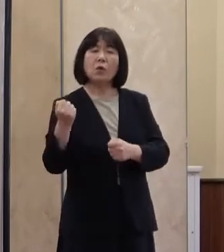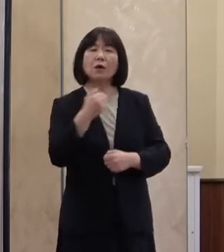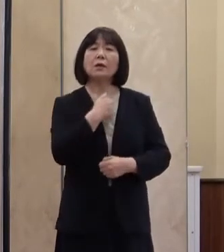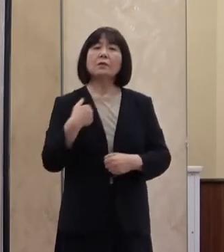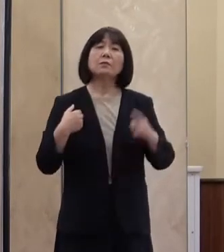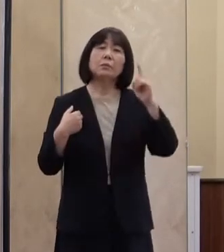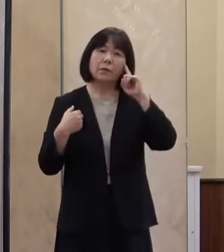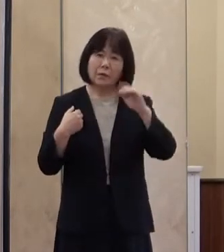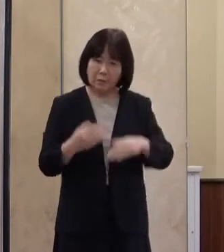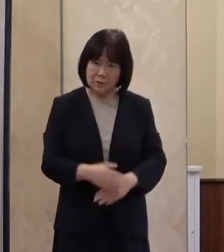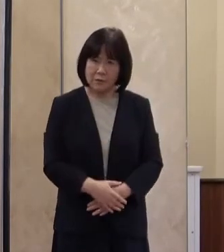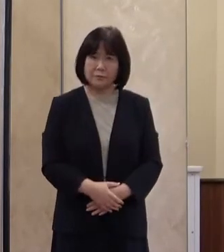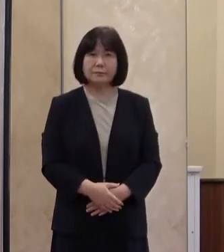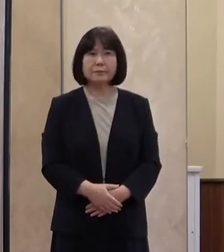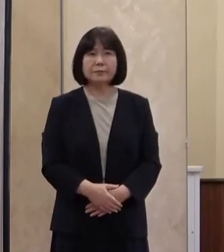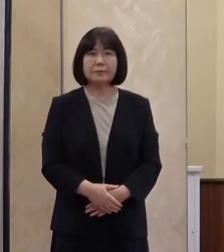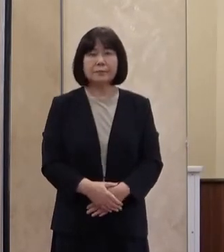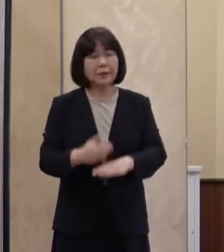います。